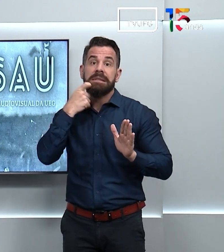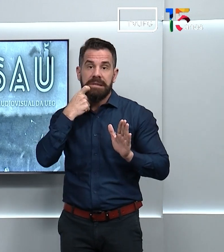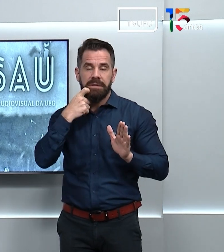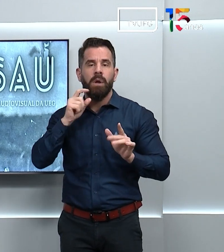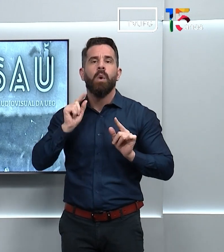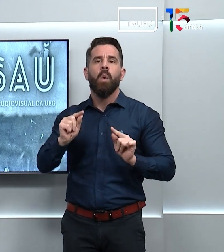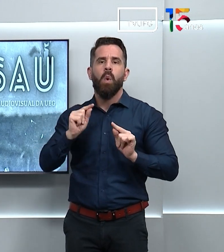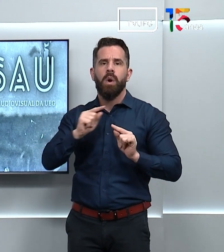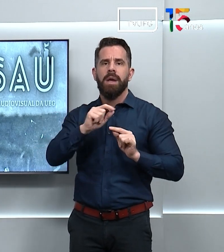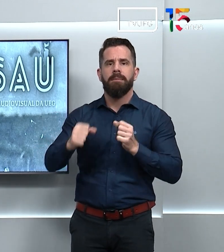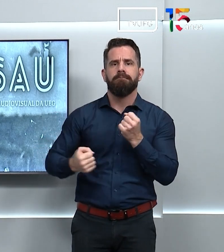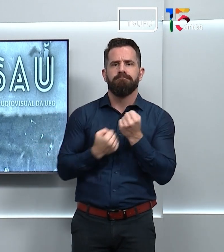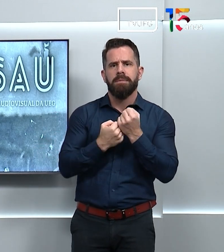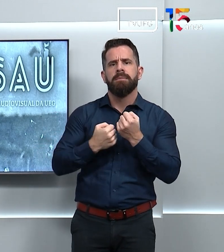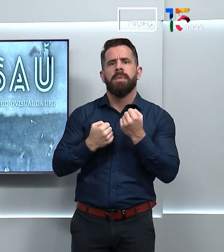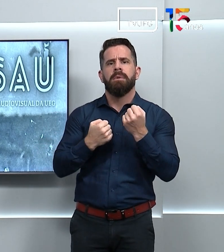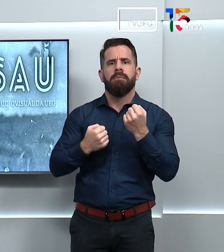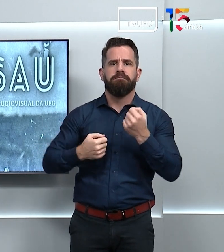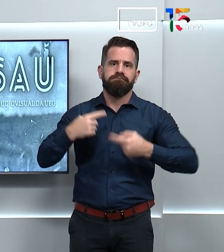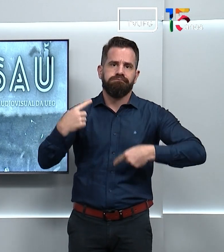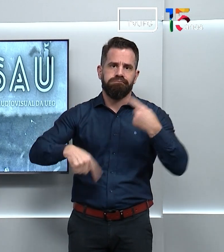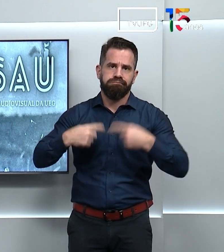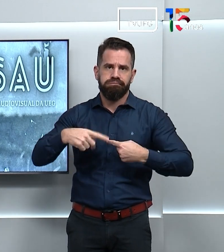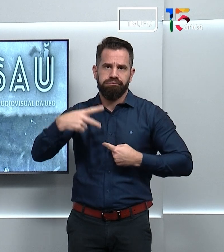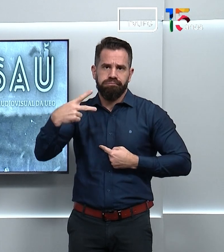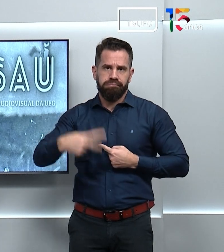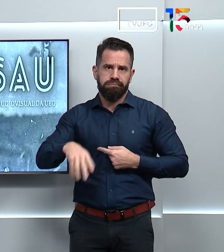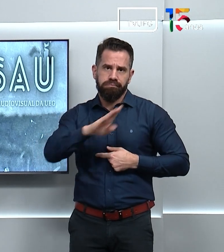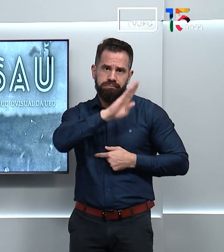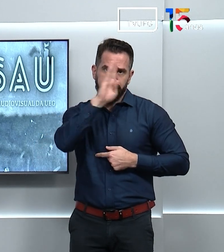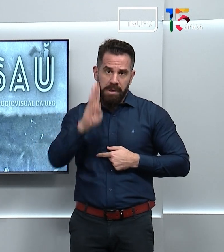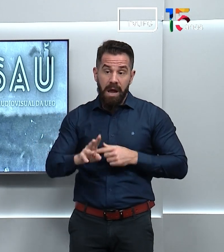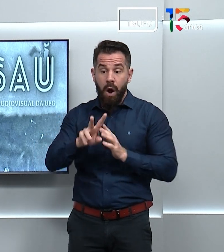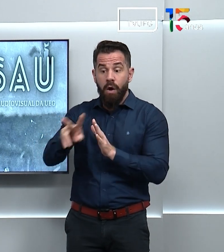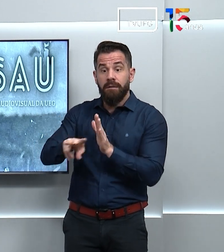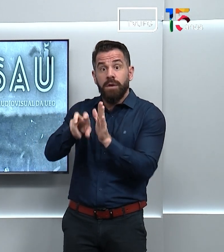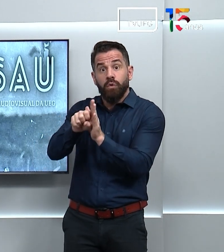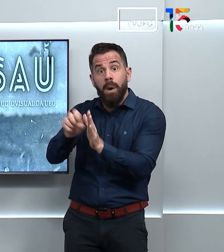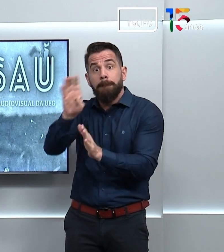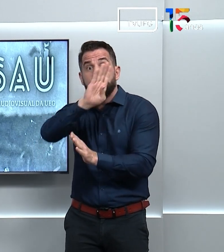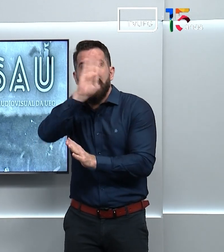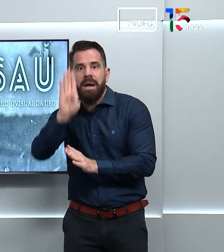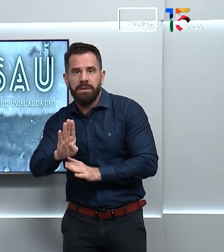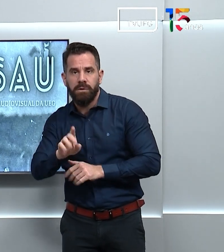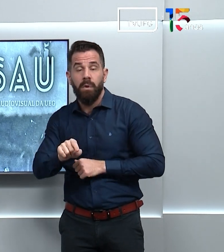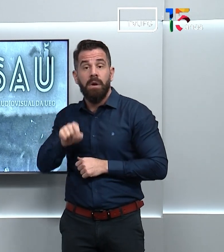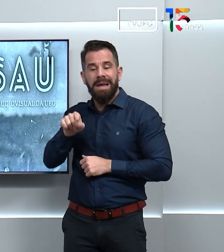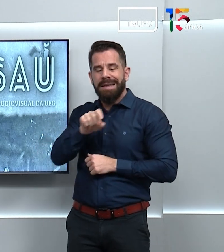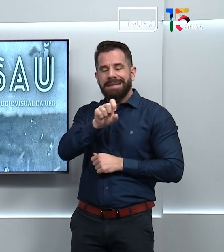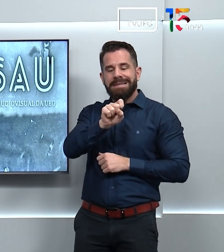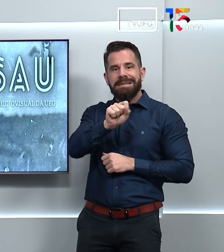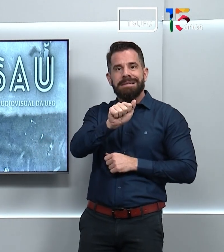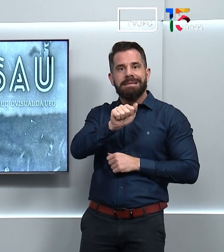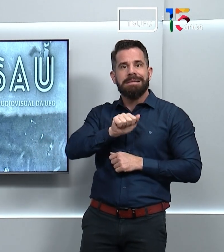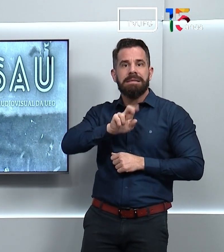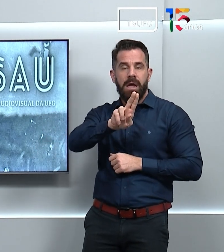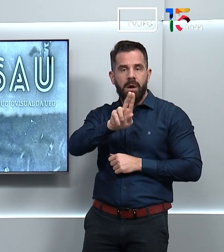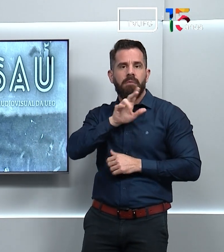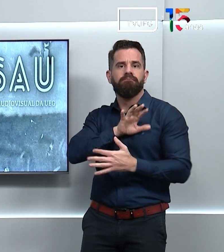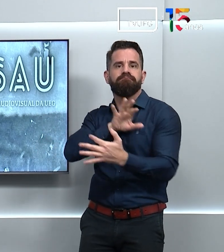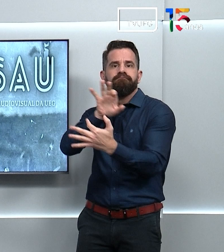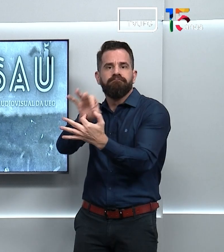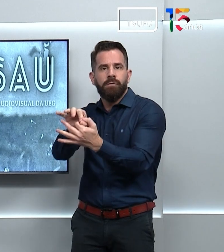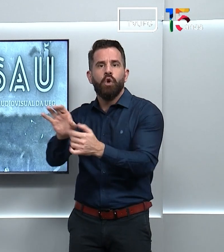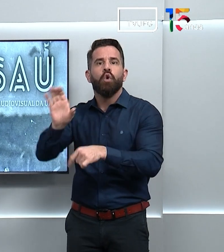Brasil, Impactos, Desafios e Perspectivas. A SAU, que é um evento anual, científico e cultural, vinculado ao curso de Cinema